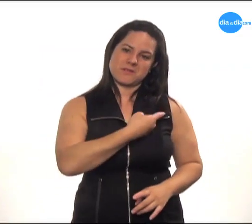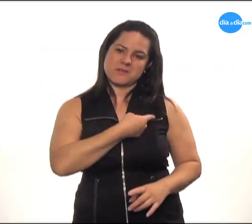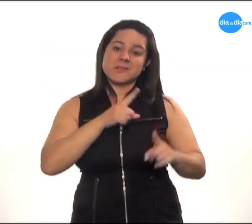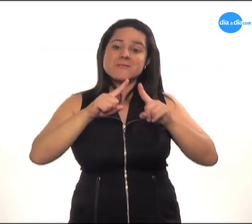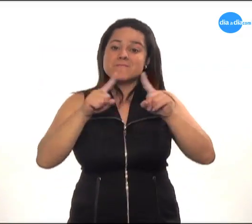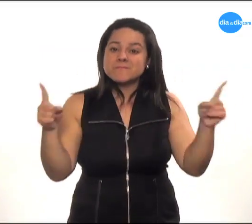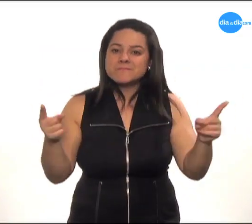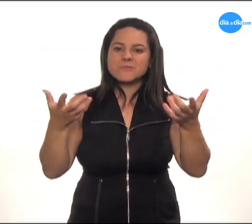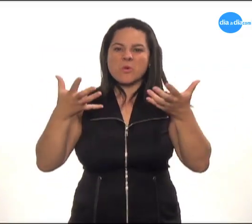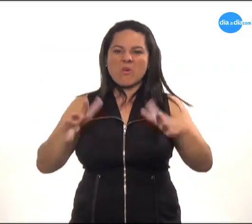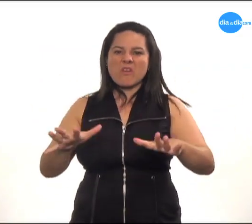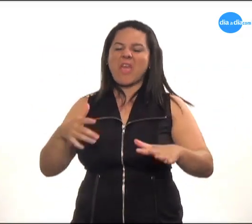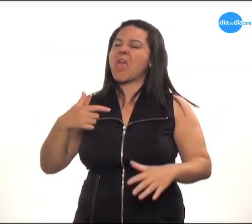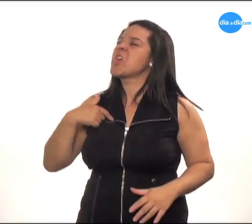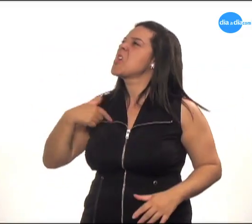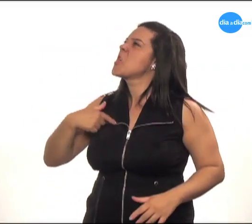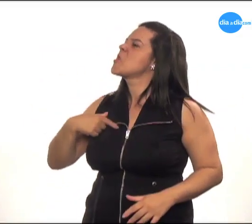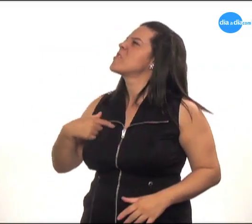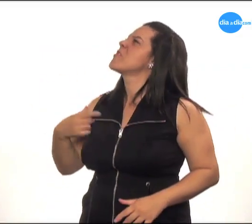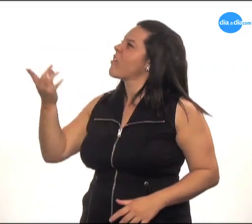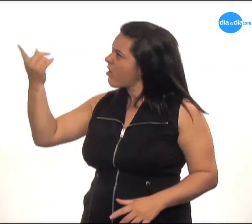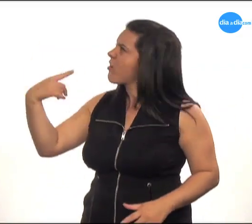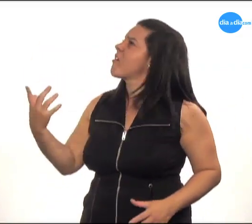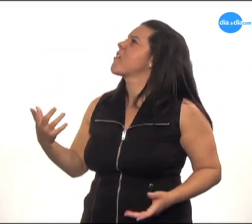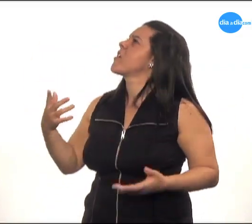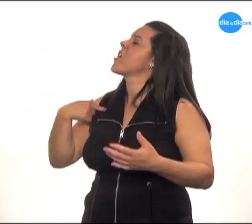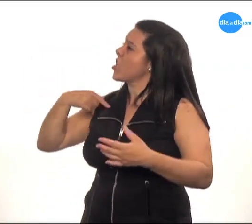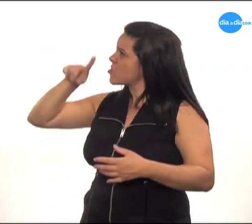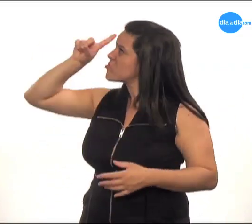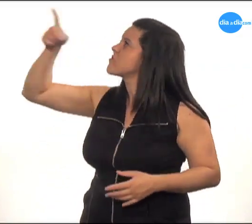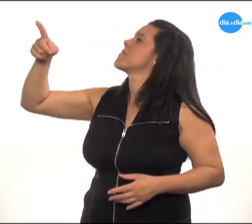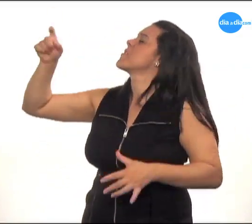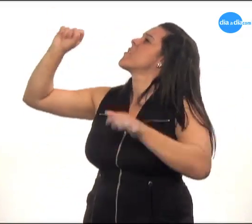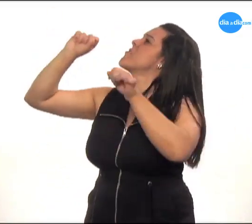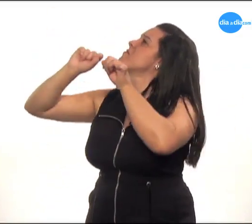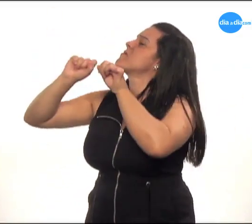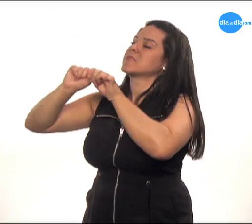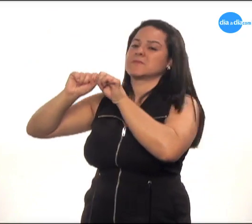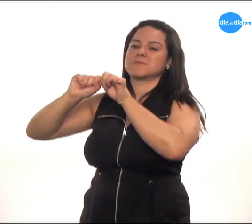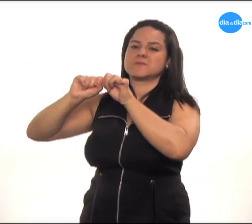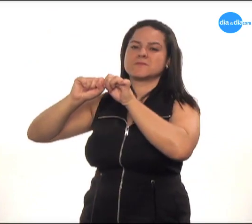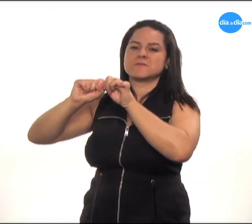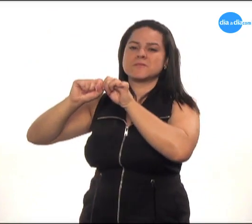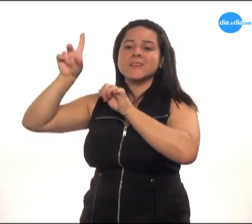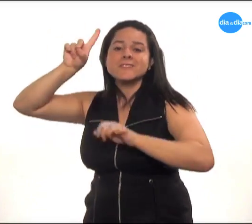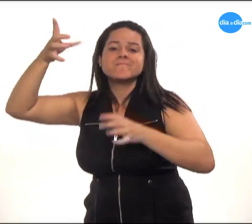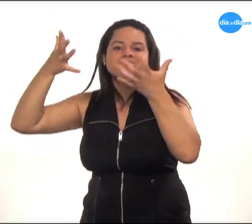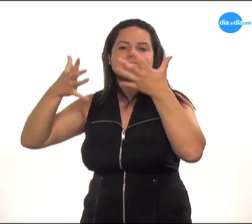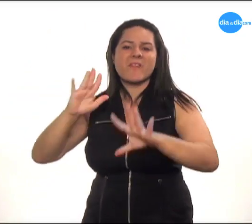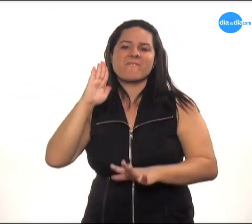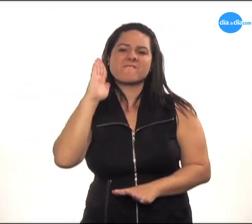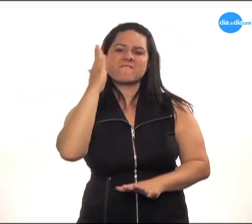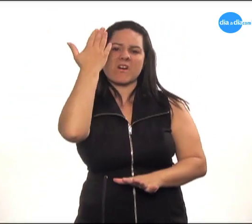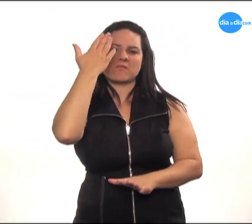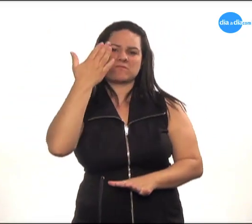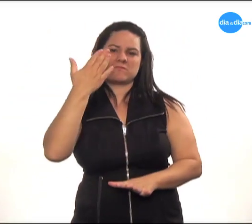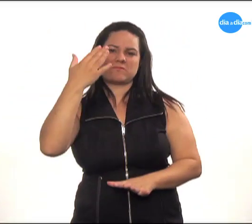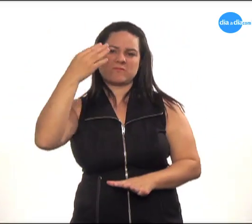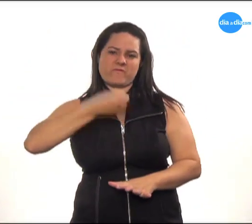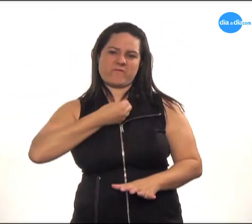Mas Ele não quer que a gente desenvolva uma falsa espiritualidade, uma espiritualidade